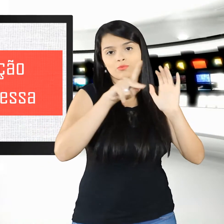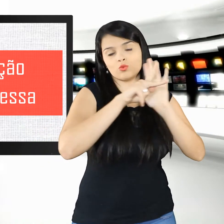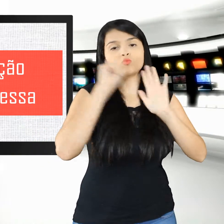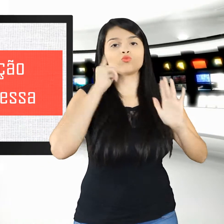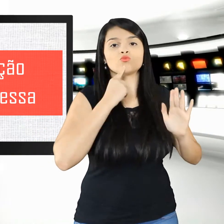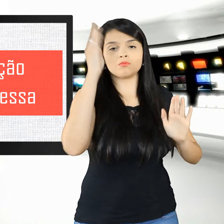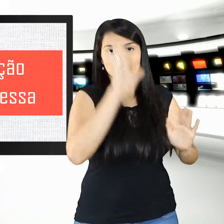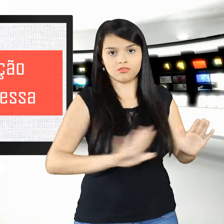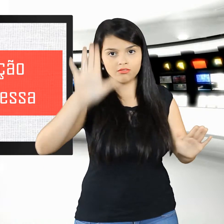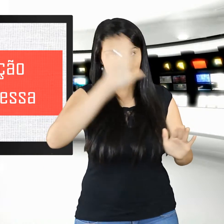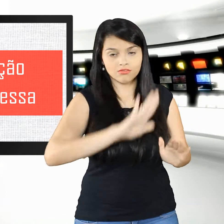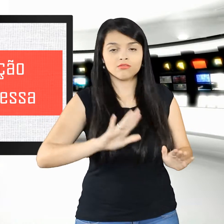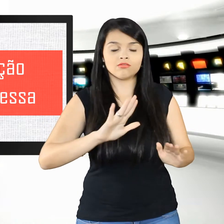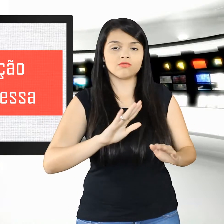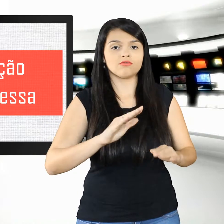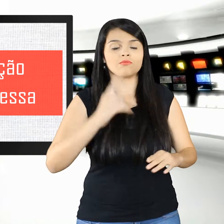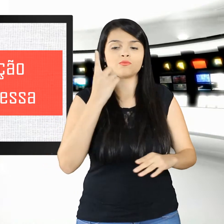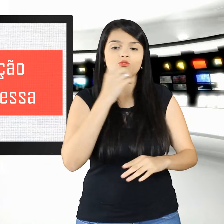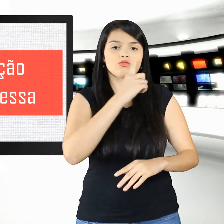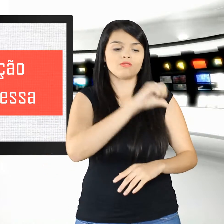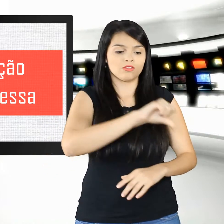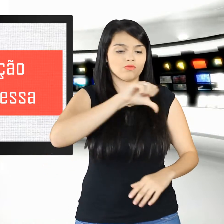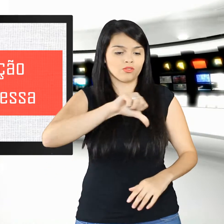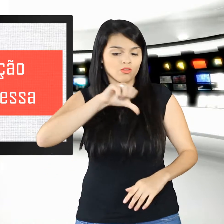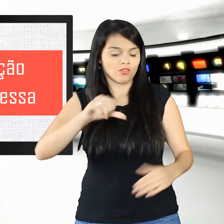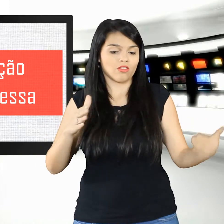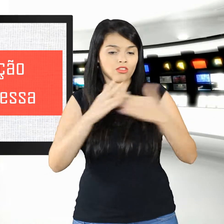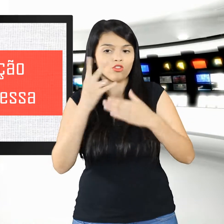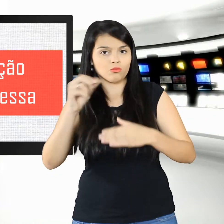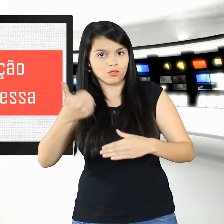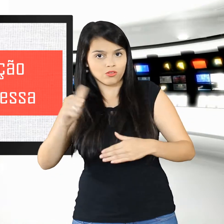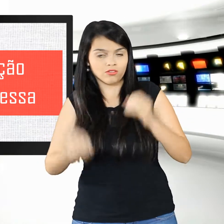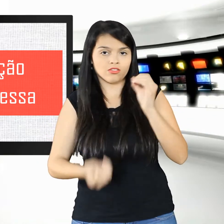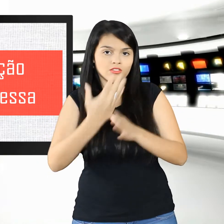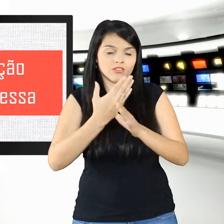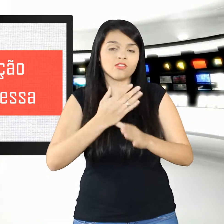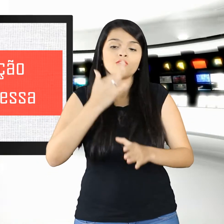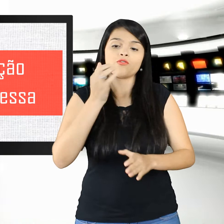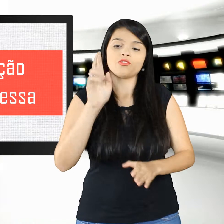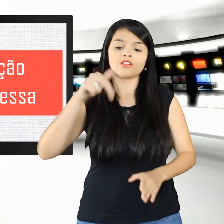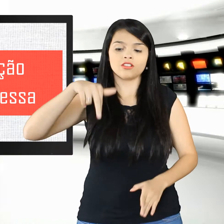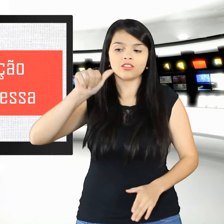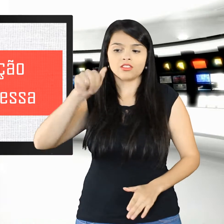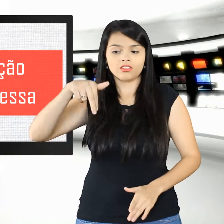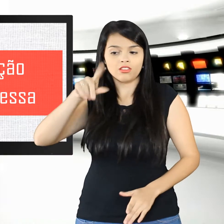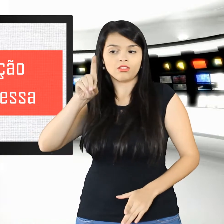PANDESB, 1999 a 2011, criado por Fernando Carpovilla, considerado o maior programa do mundo